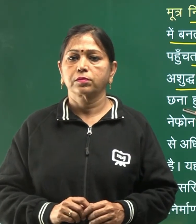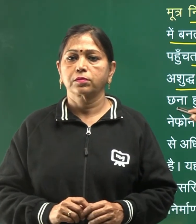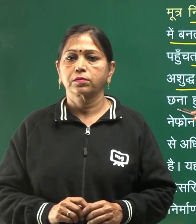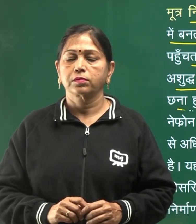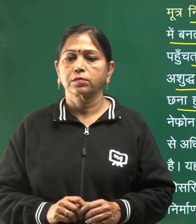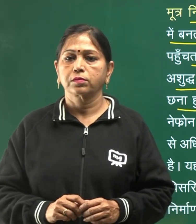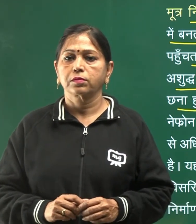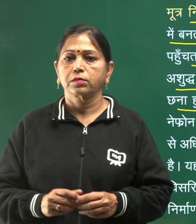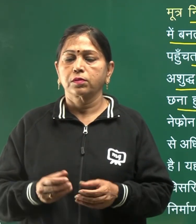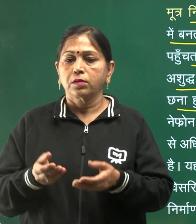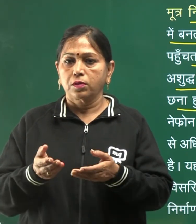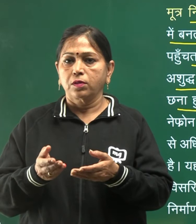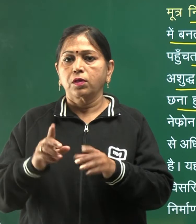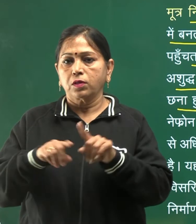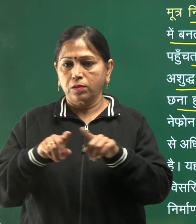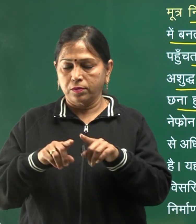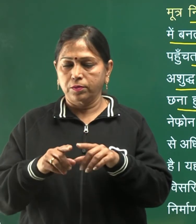चना हुआ पदार्थ